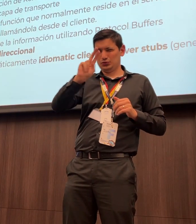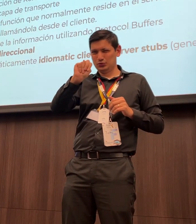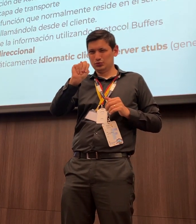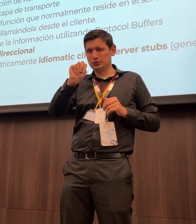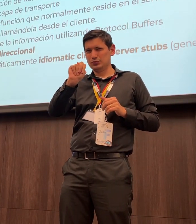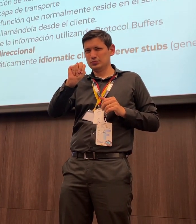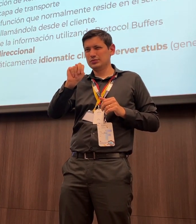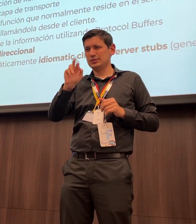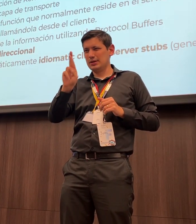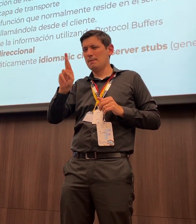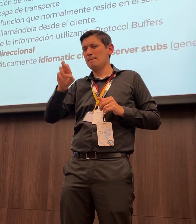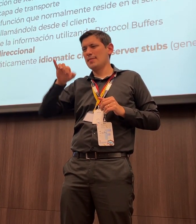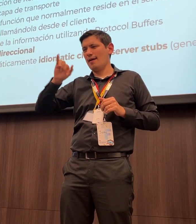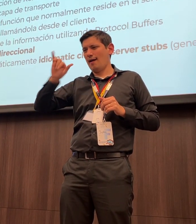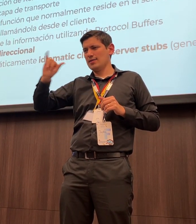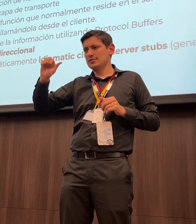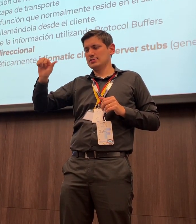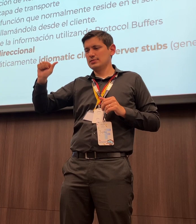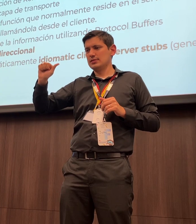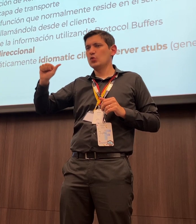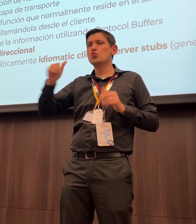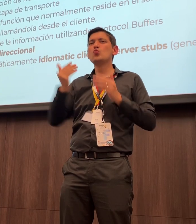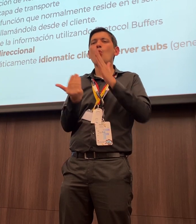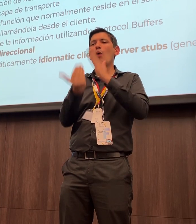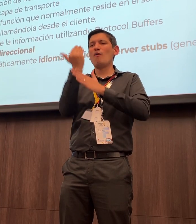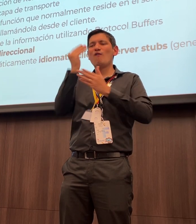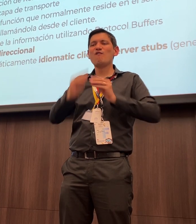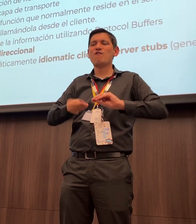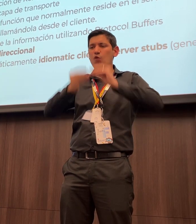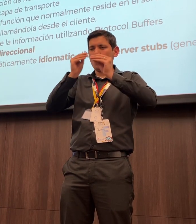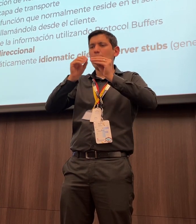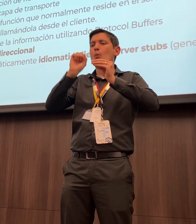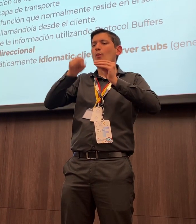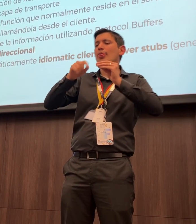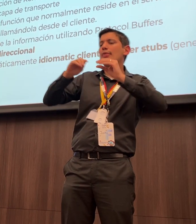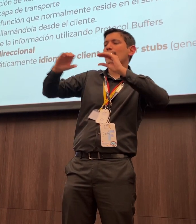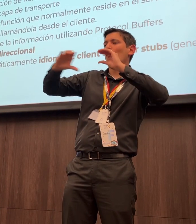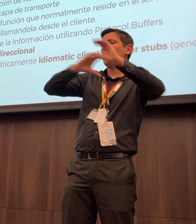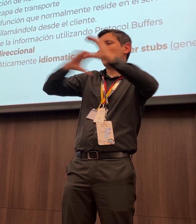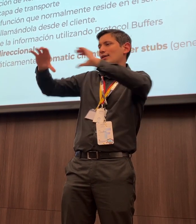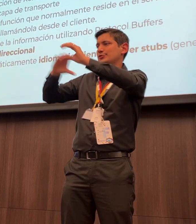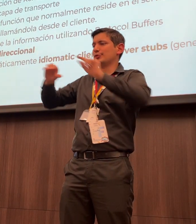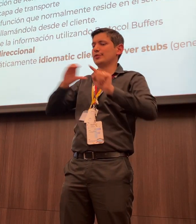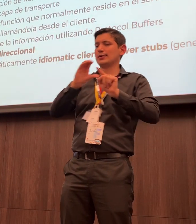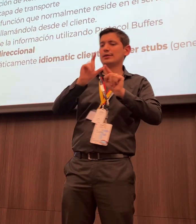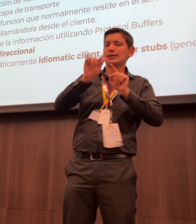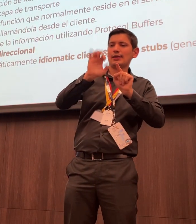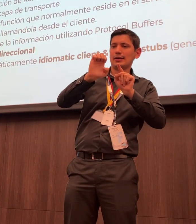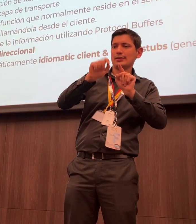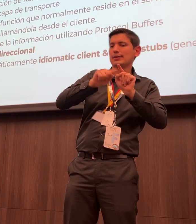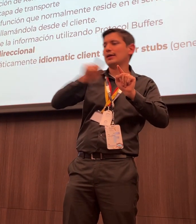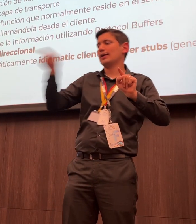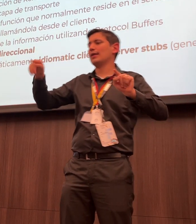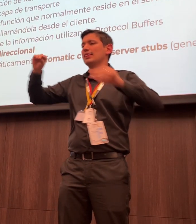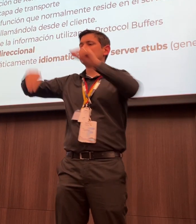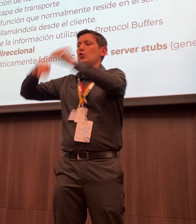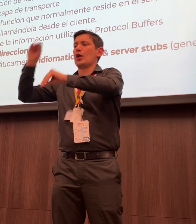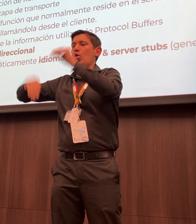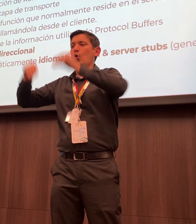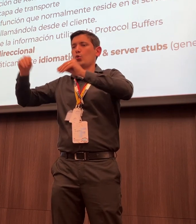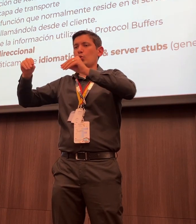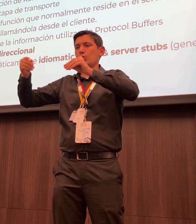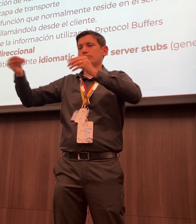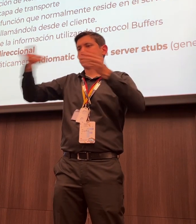REST APIs. Entonces, es una nueva forma, una manera distinta de cómo comunicar información entre el cliente y el servidor, y que trae